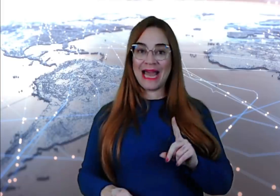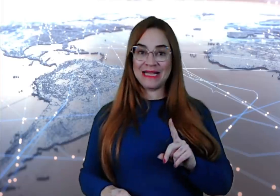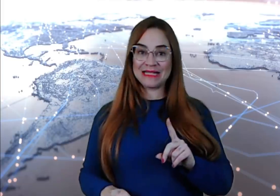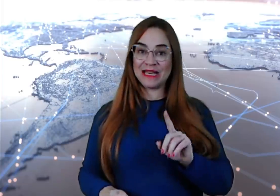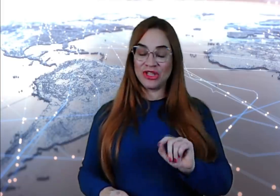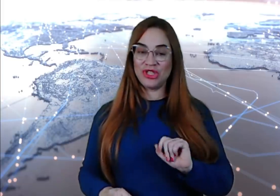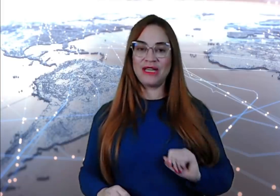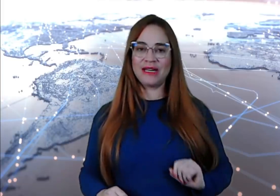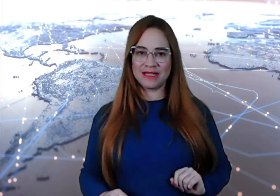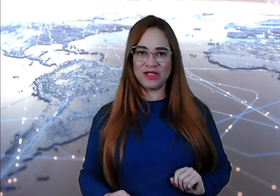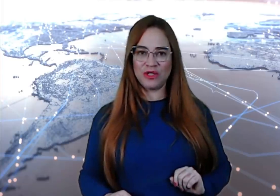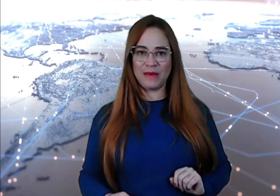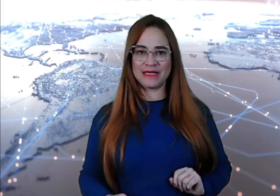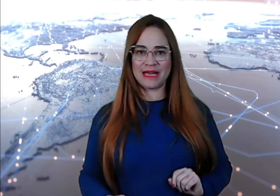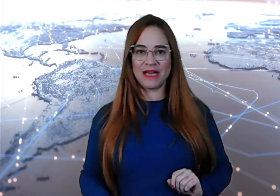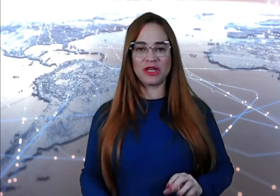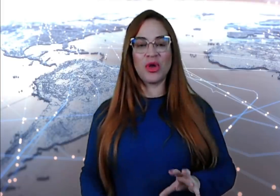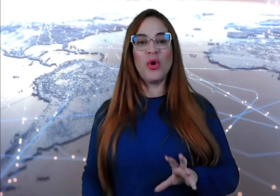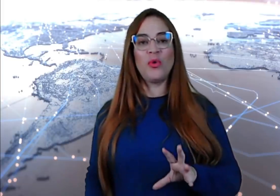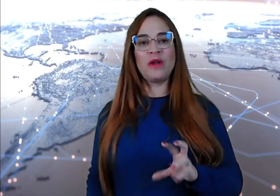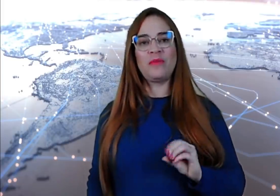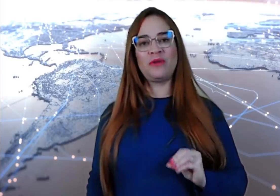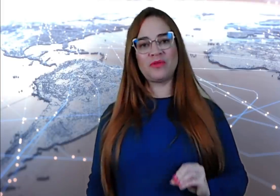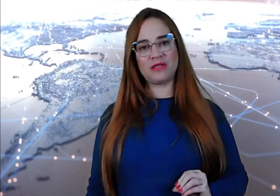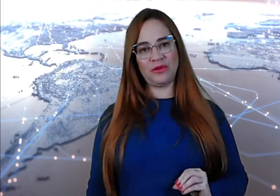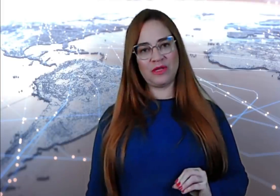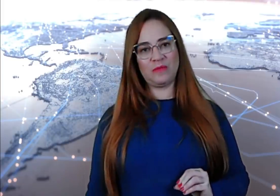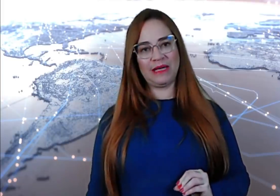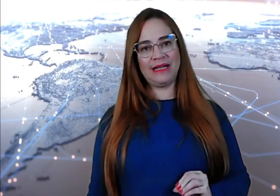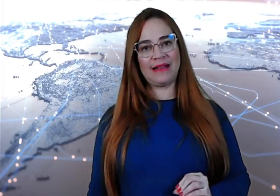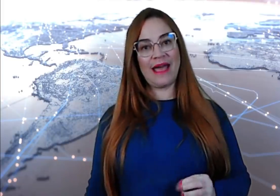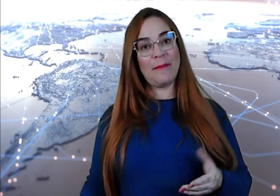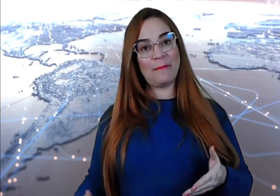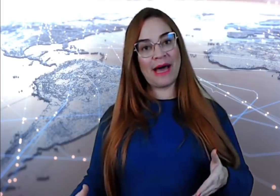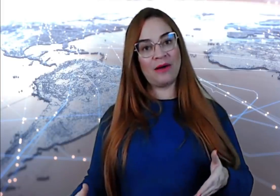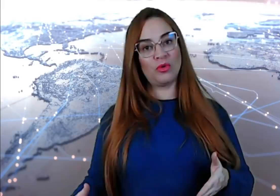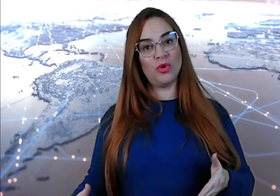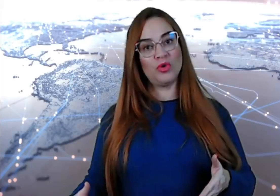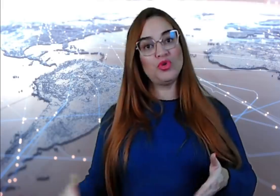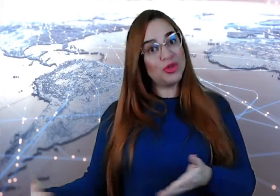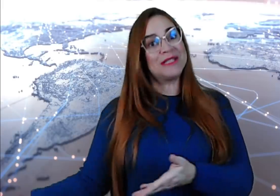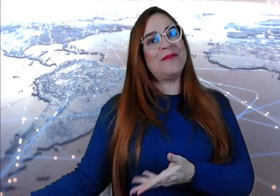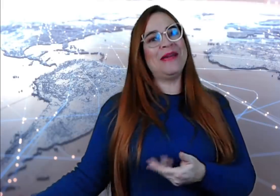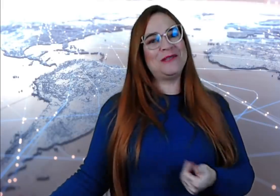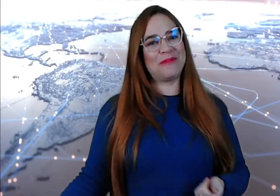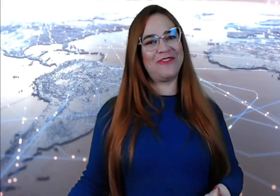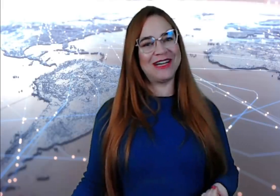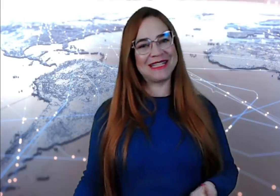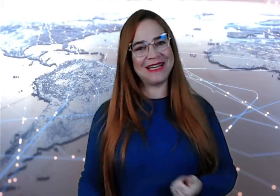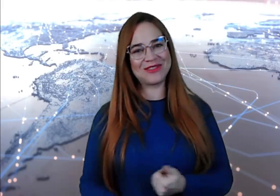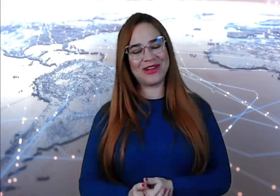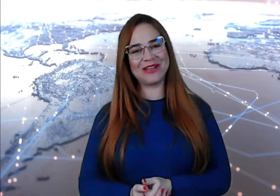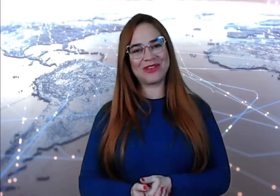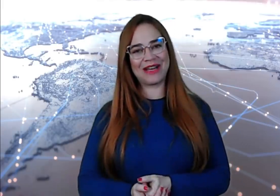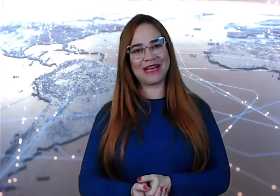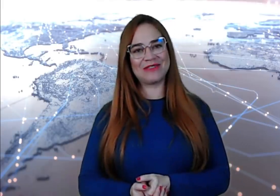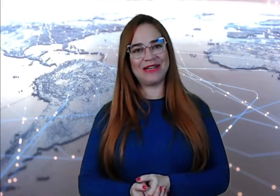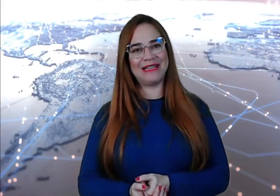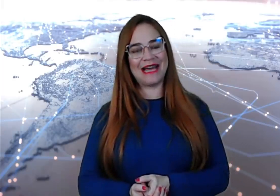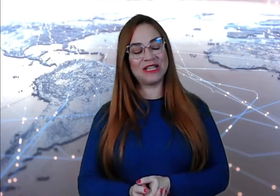Aliás, diga-se de passagem, o irmão do seu Luiz Pilantra é pago justamente para fazer isso. Olha só que casualidade.